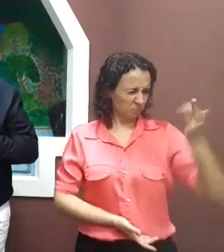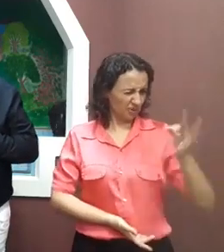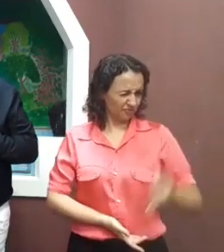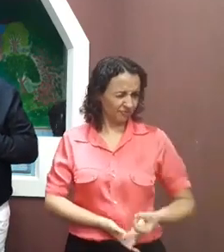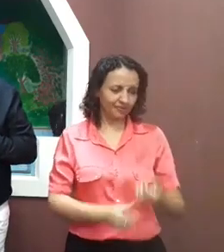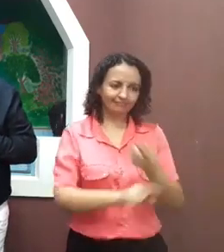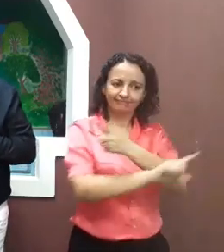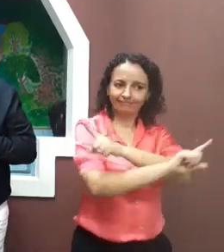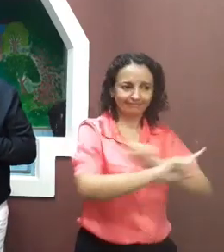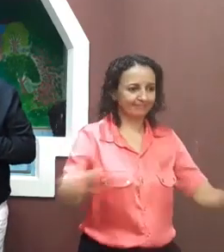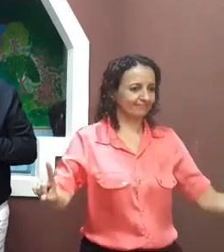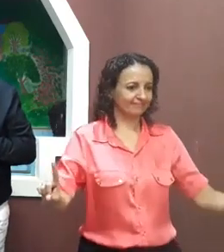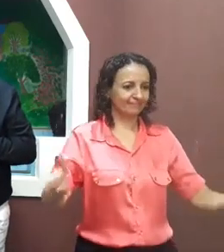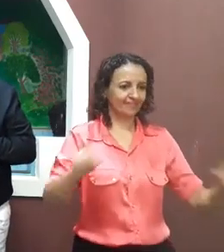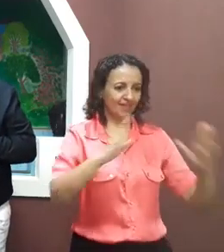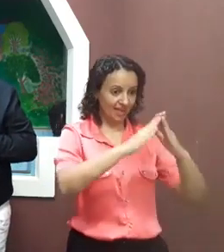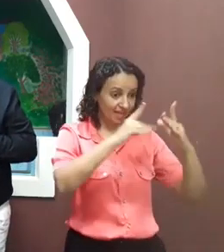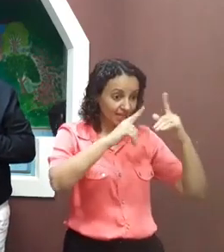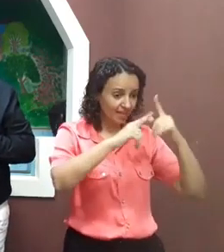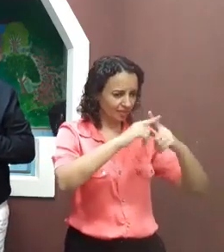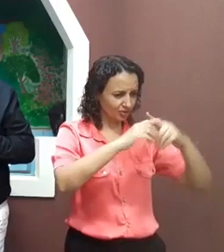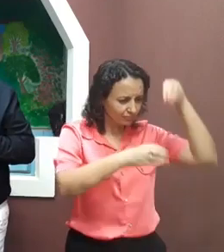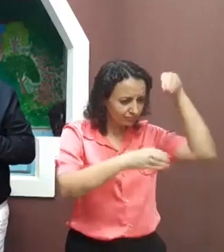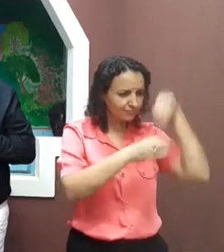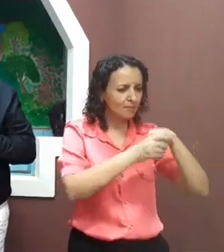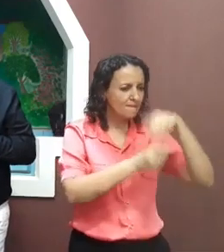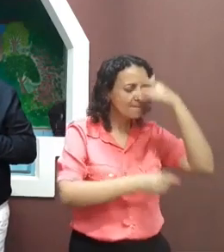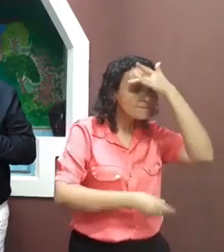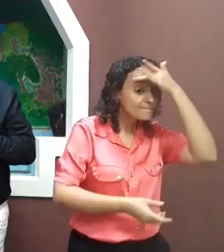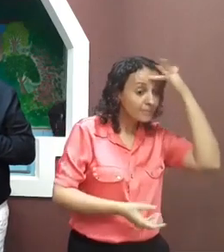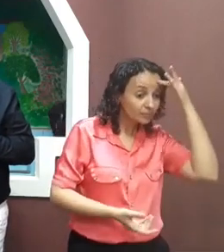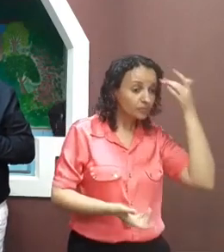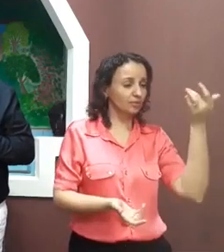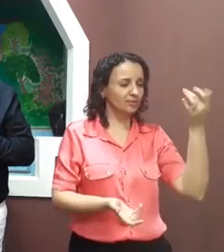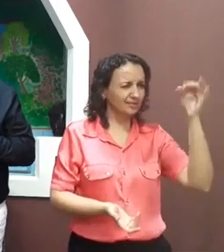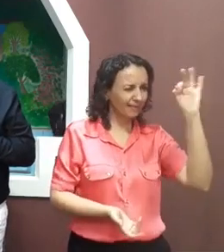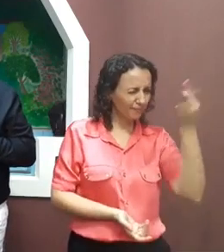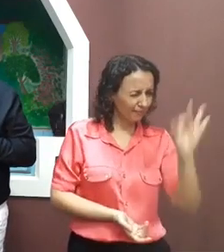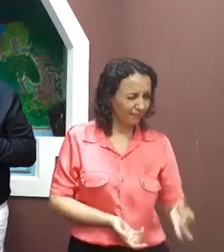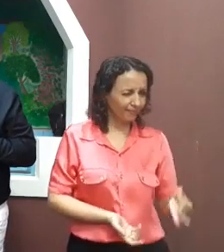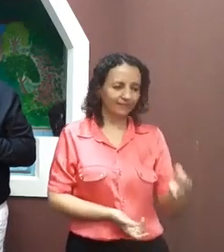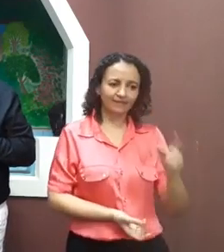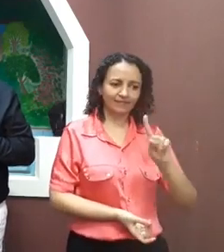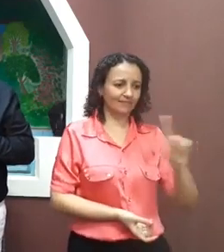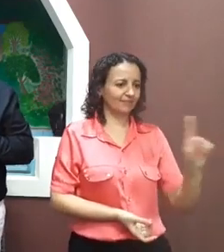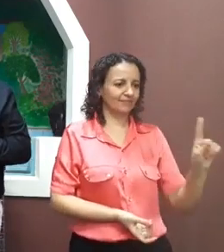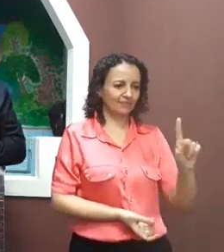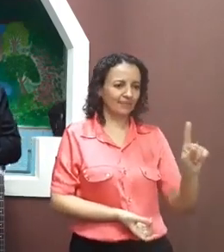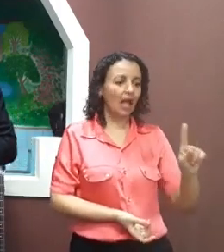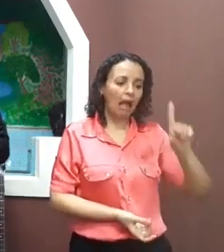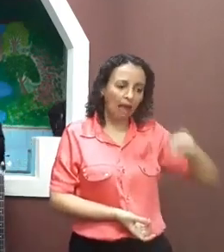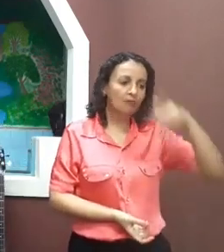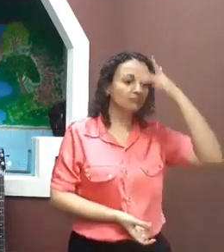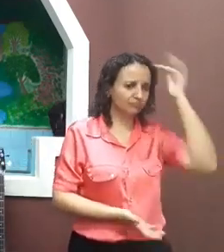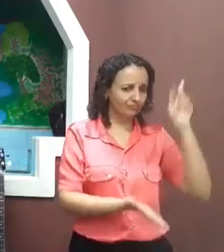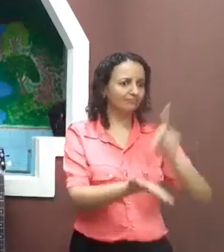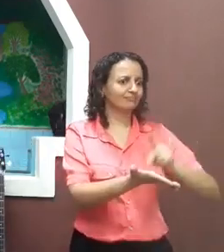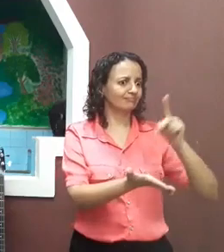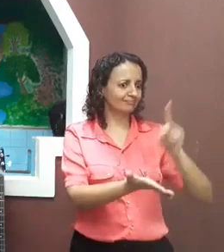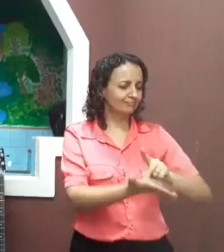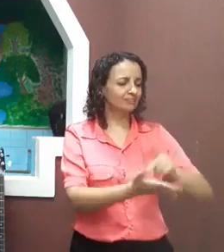não vai ter pessoas ideais. Vão ter pessoas reais. E são essas